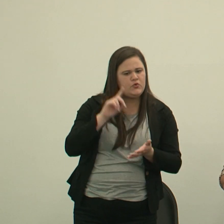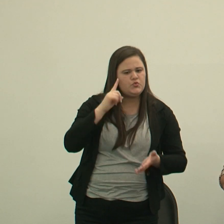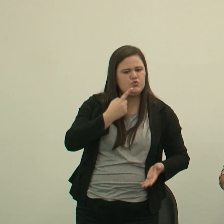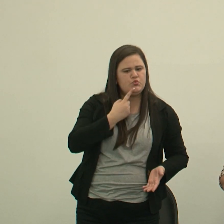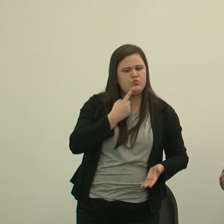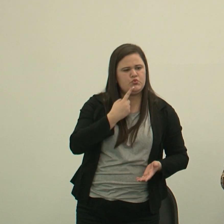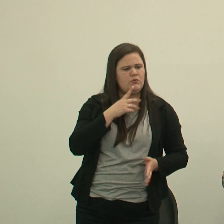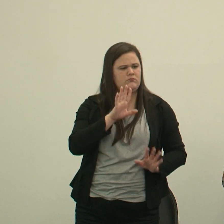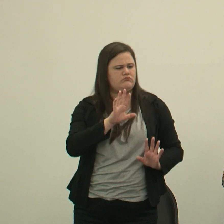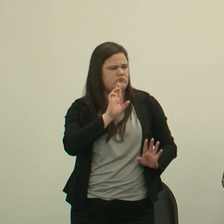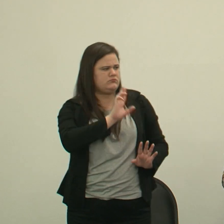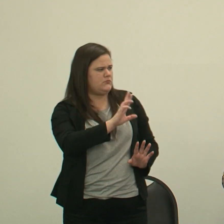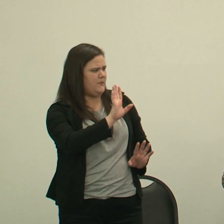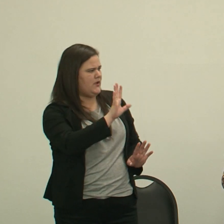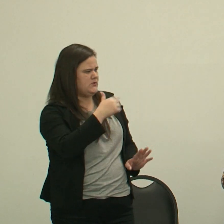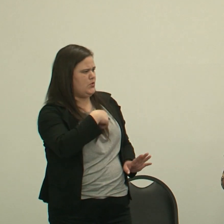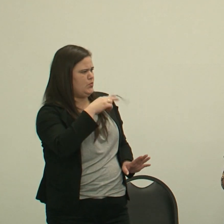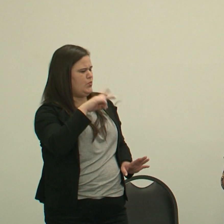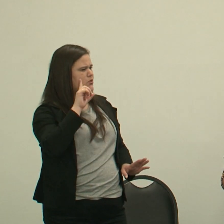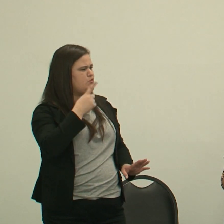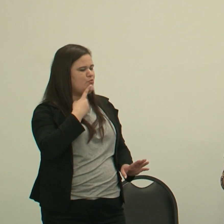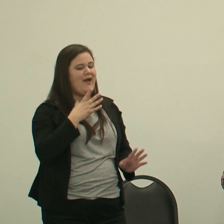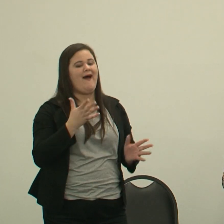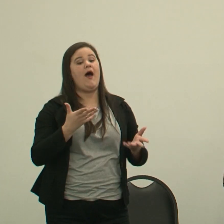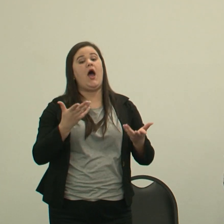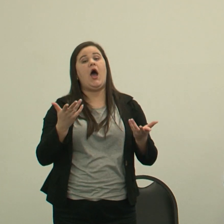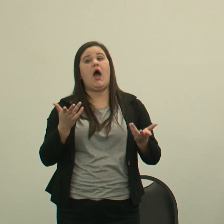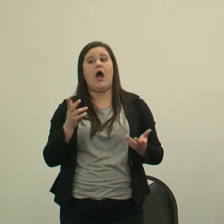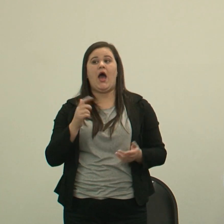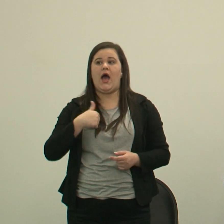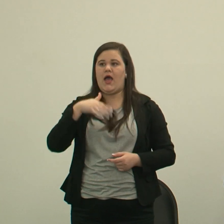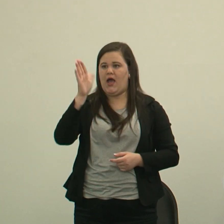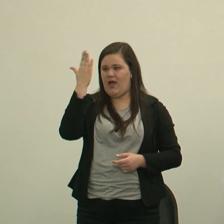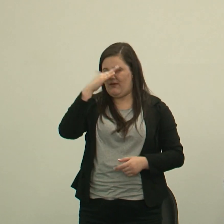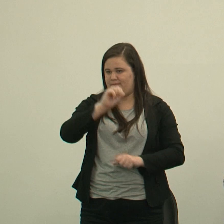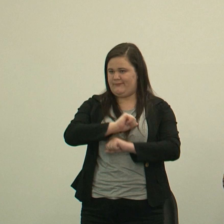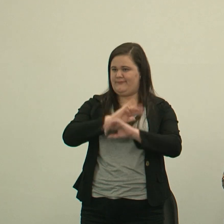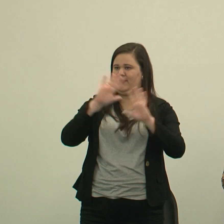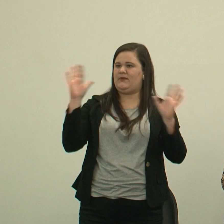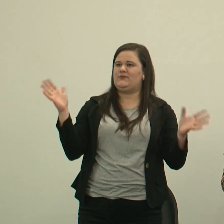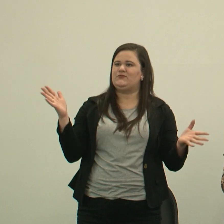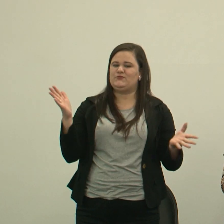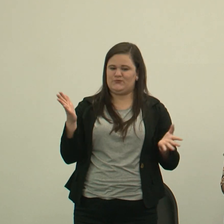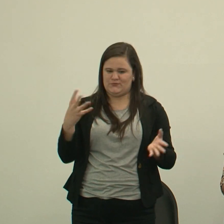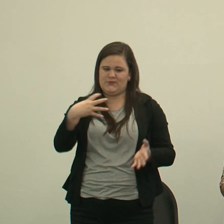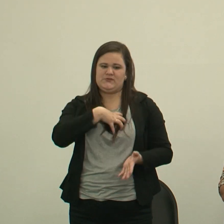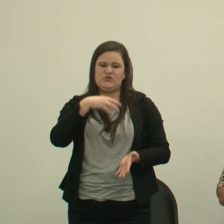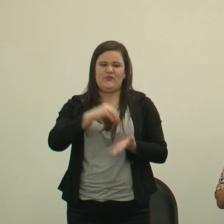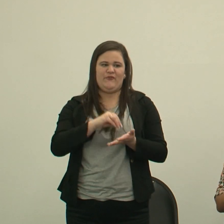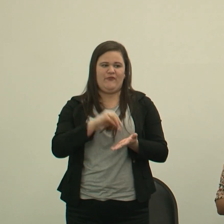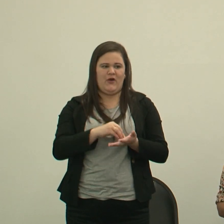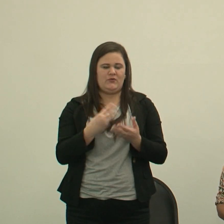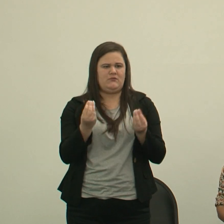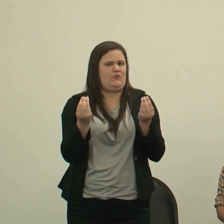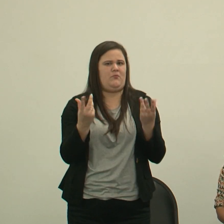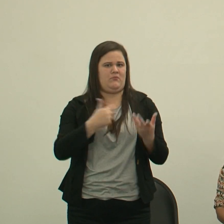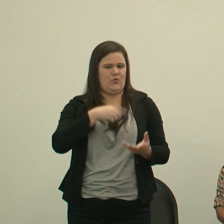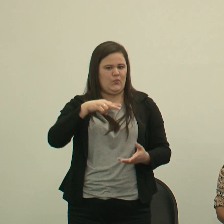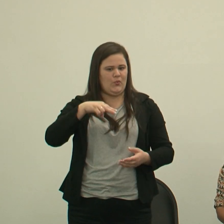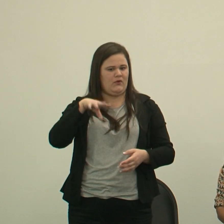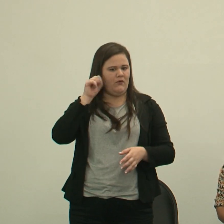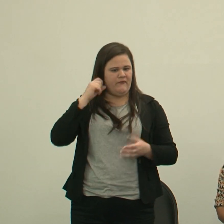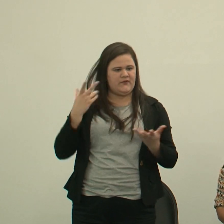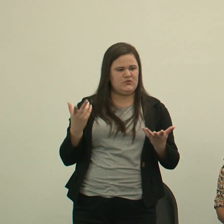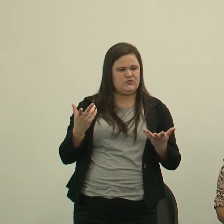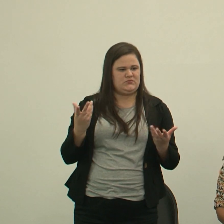surdo? Mas eu nunca fui surdo. E aí vem aquele, né? Entendi. Então eu não posso sentir falta daquilo que eu nunca fui, né? De ser